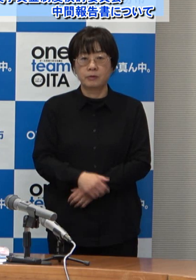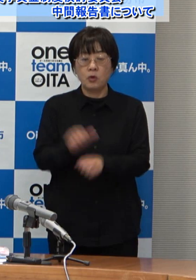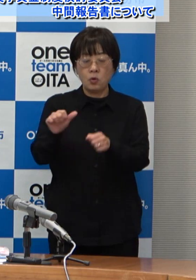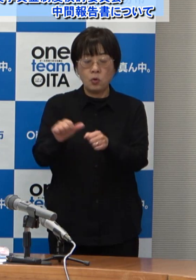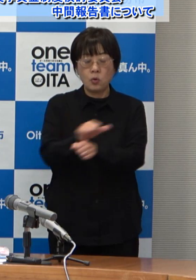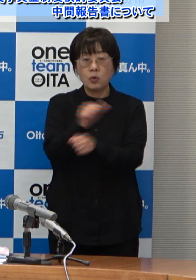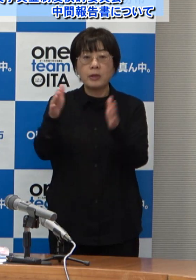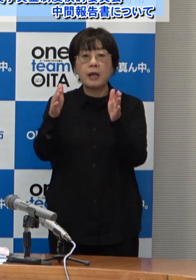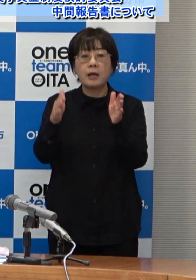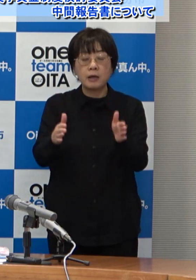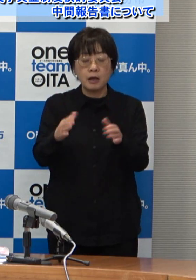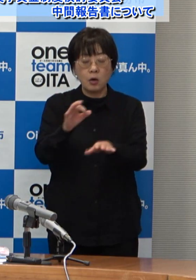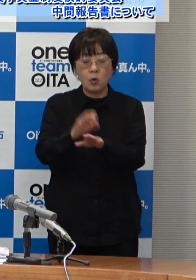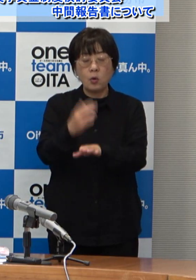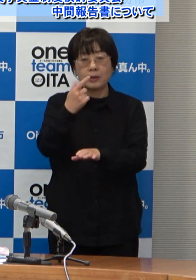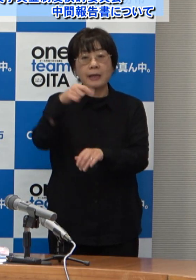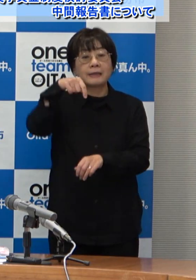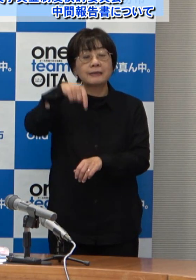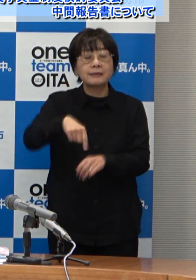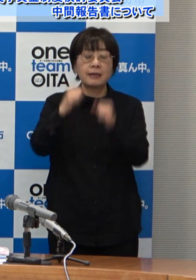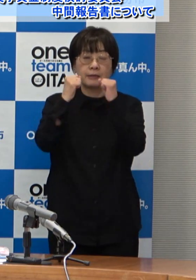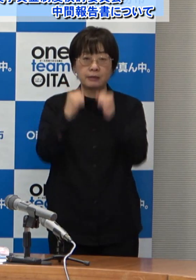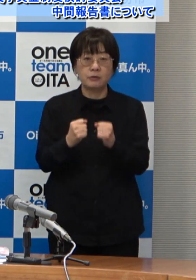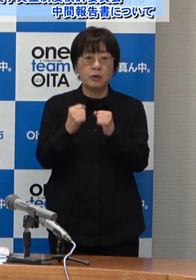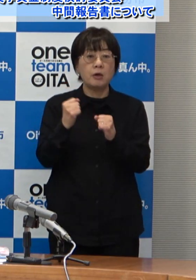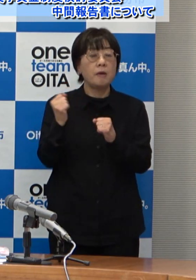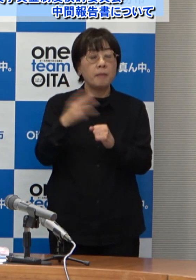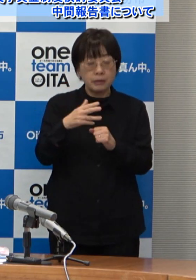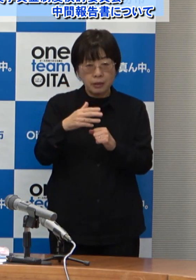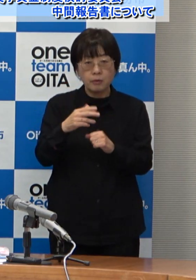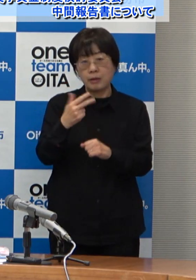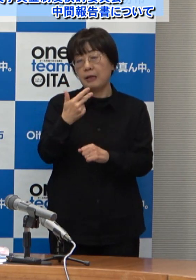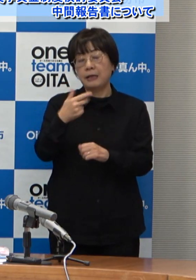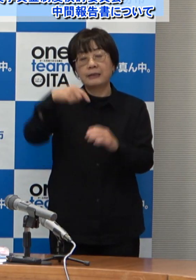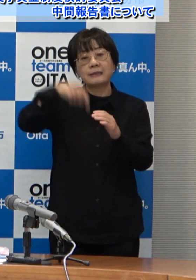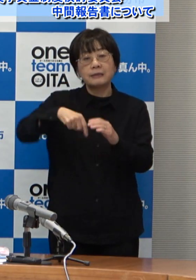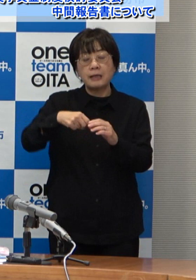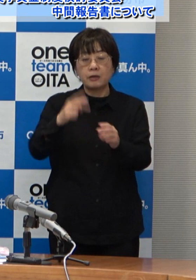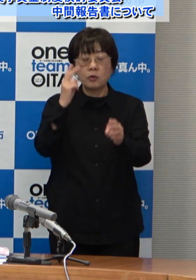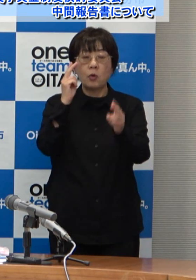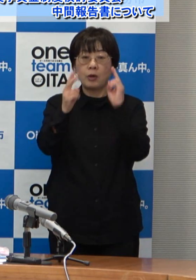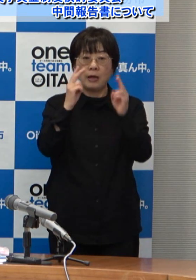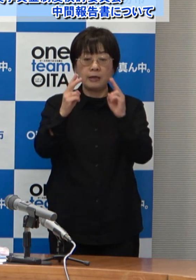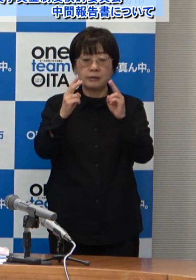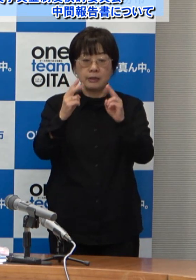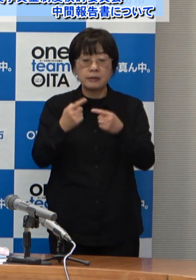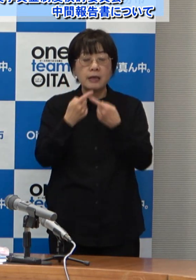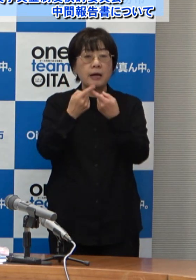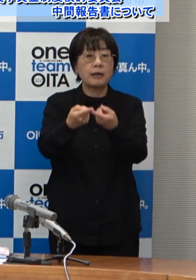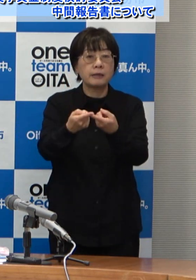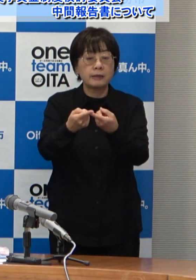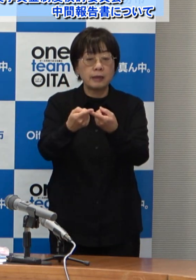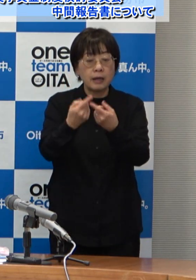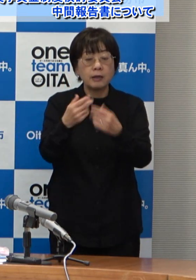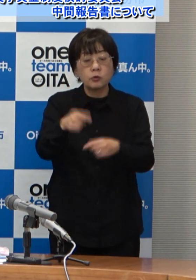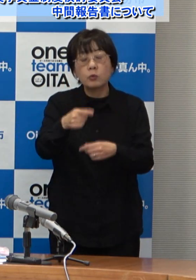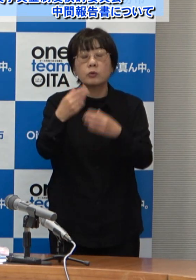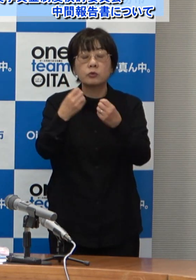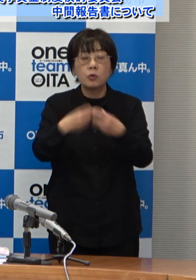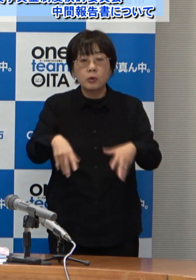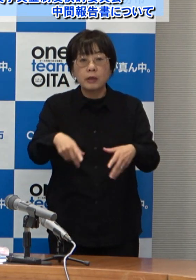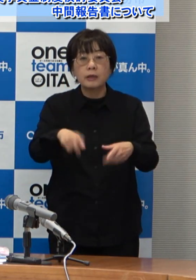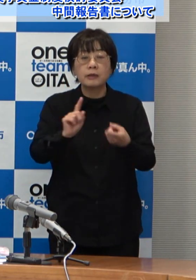年間大分市内に居住もしくは市内の事業所等に就業しているといった要件を満たした場合